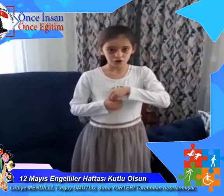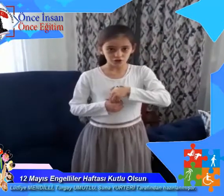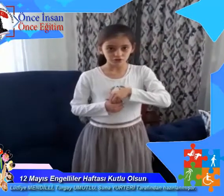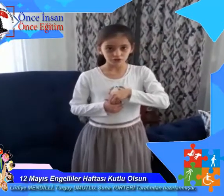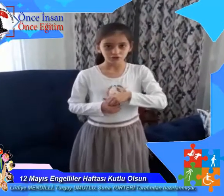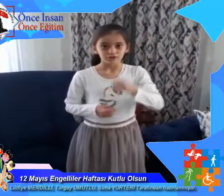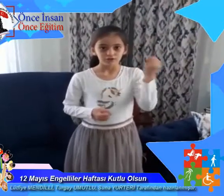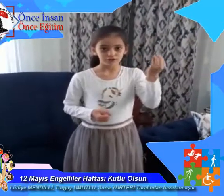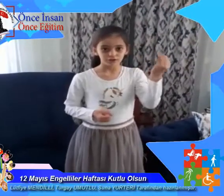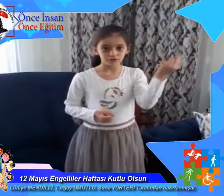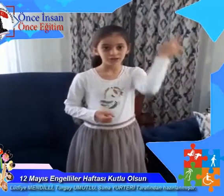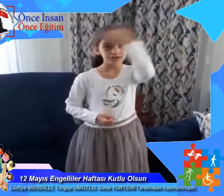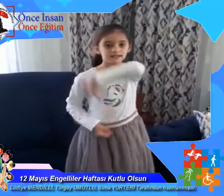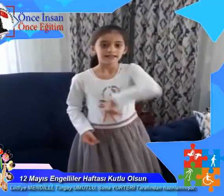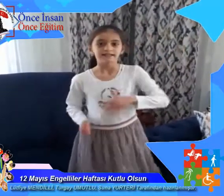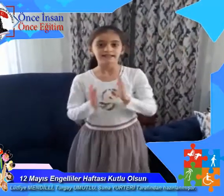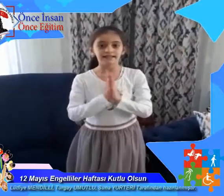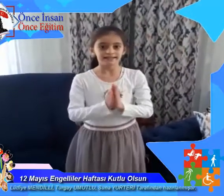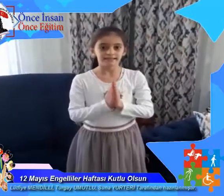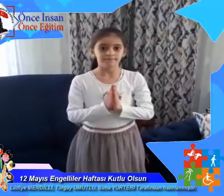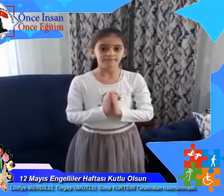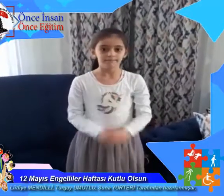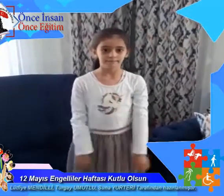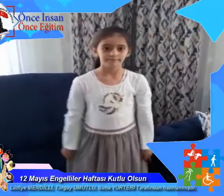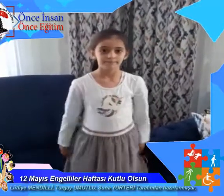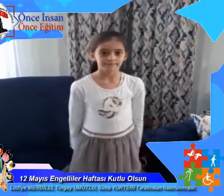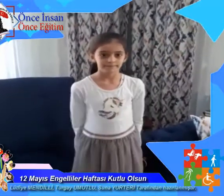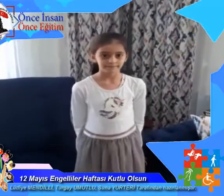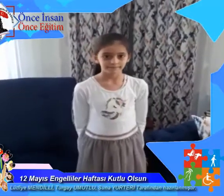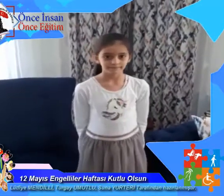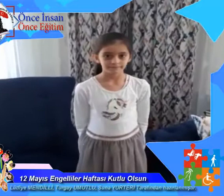çok özür dileyim.